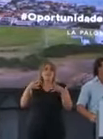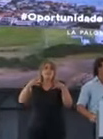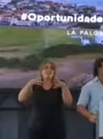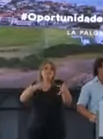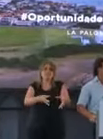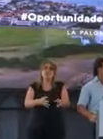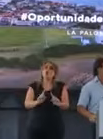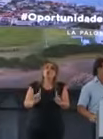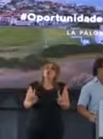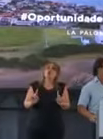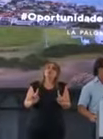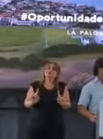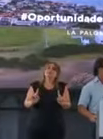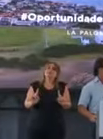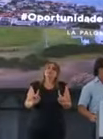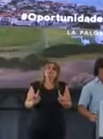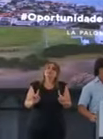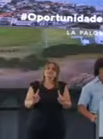no amerita